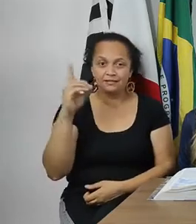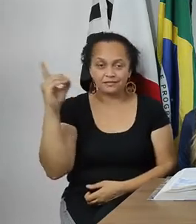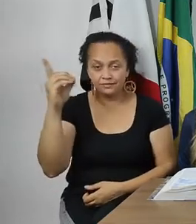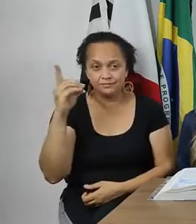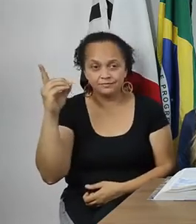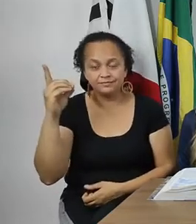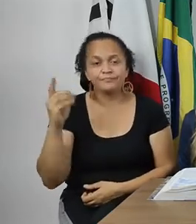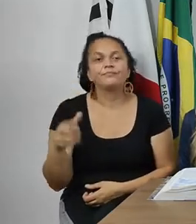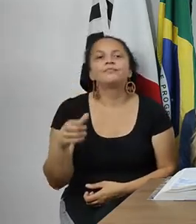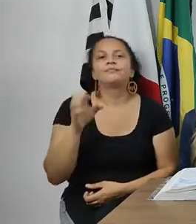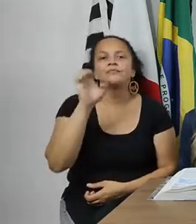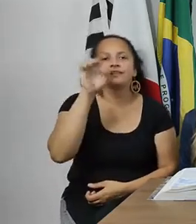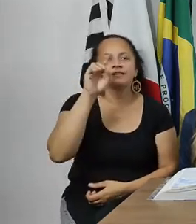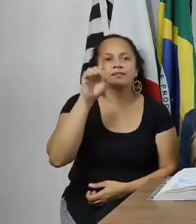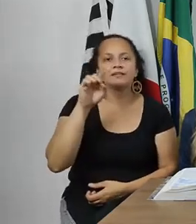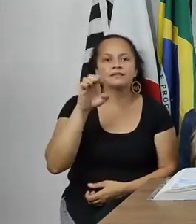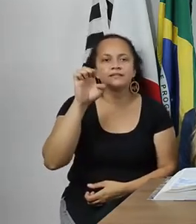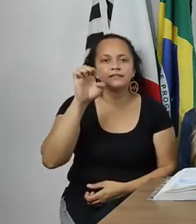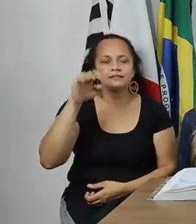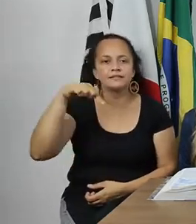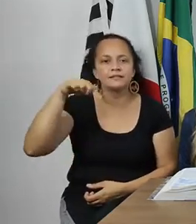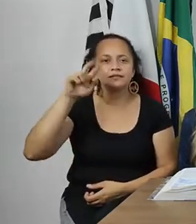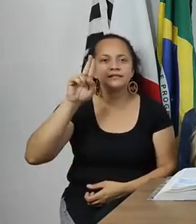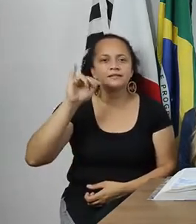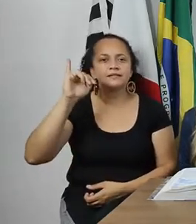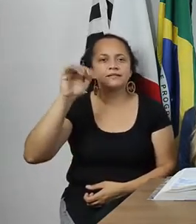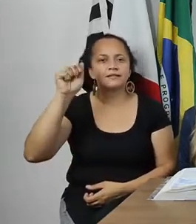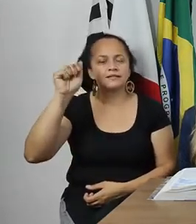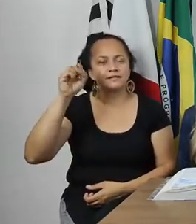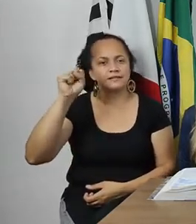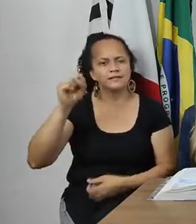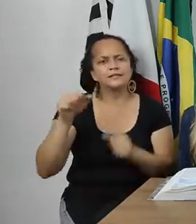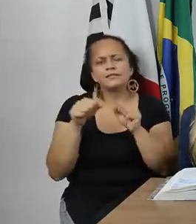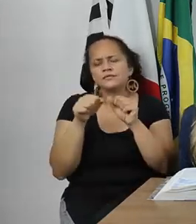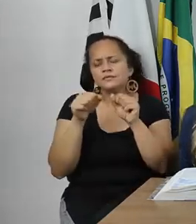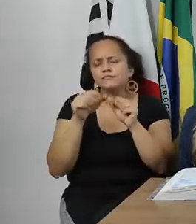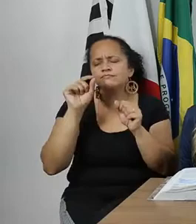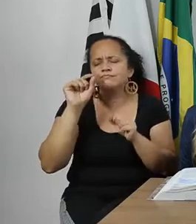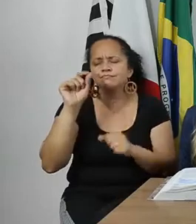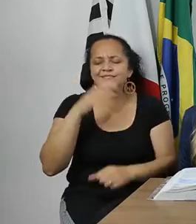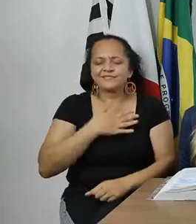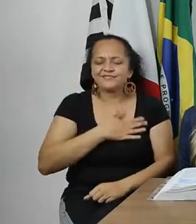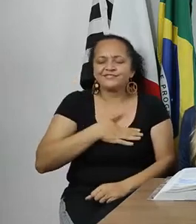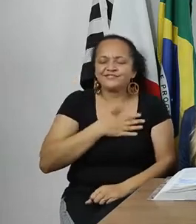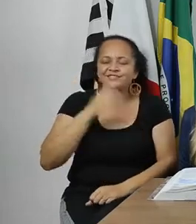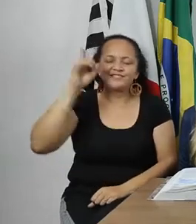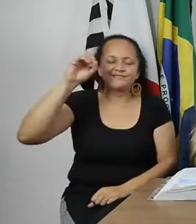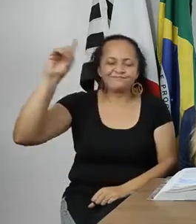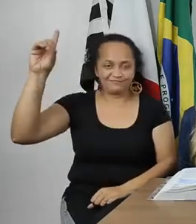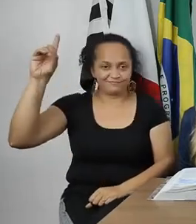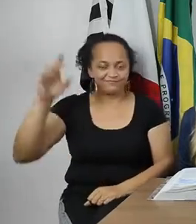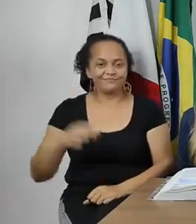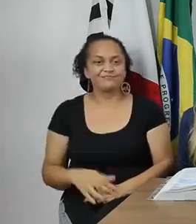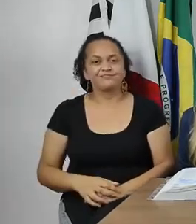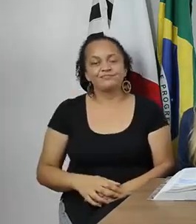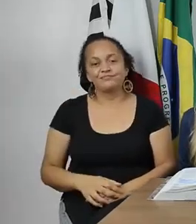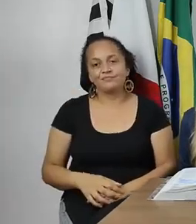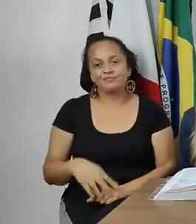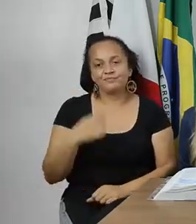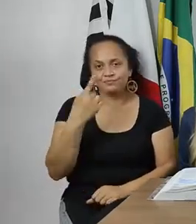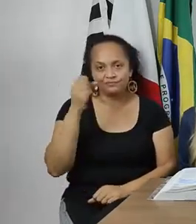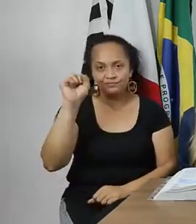que agrada a Deus, o Senhor. Pulando do versículo 3 para o versículo 5, diz o